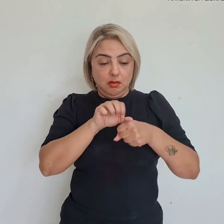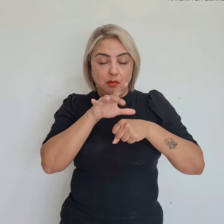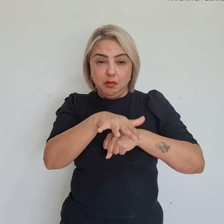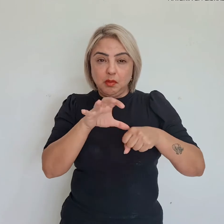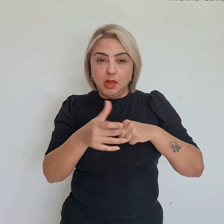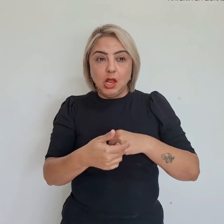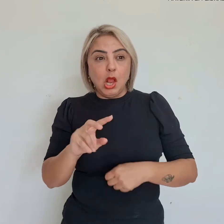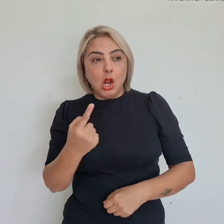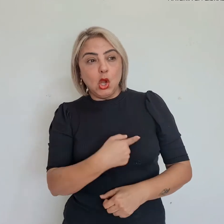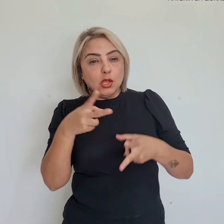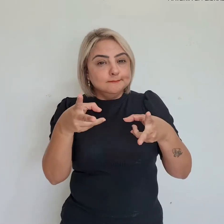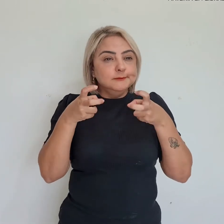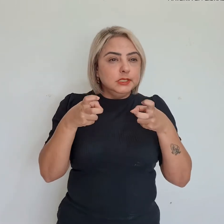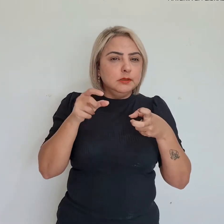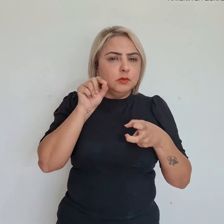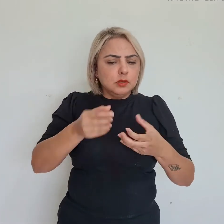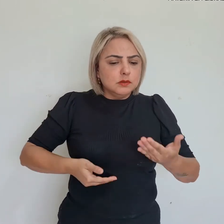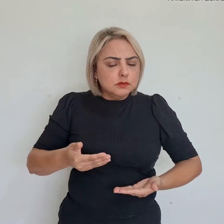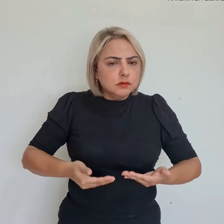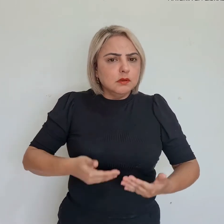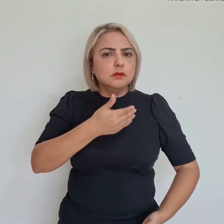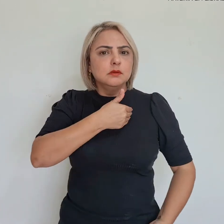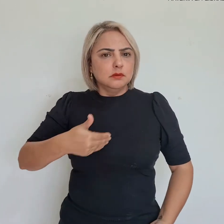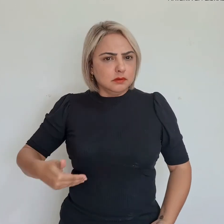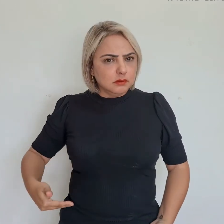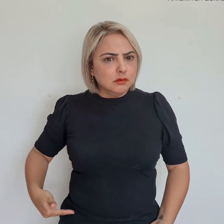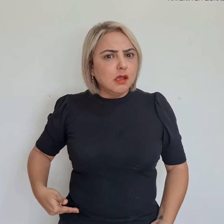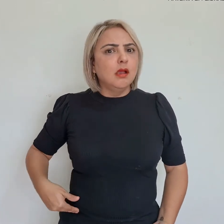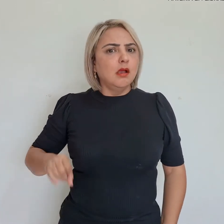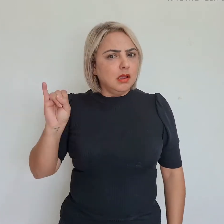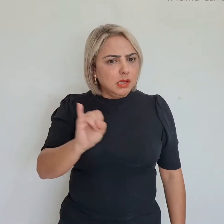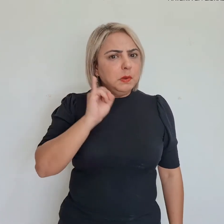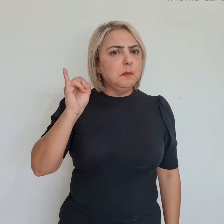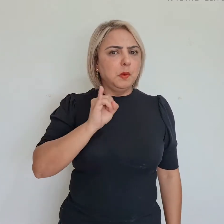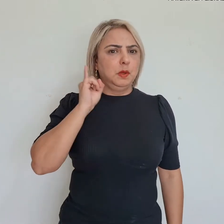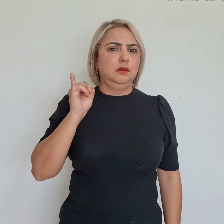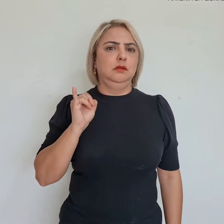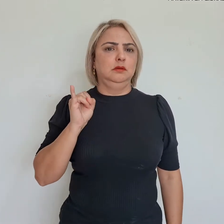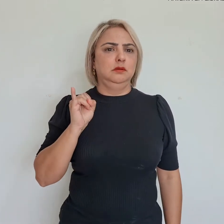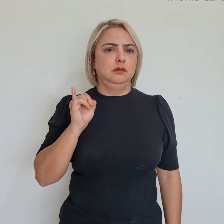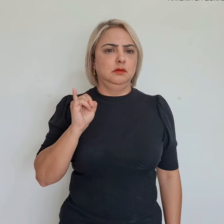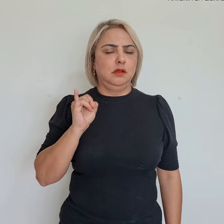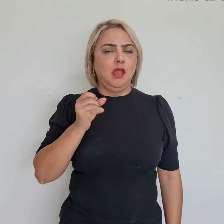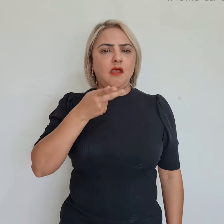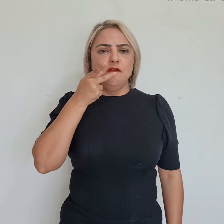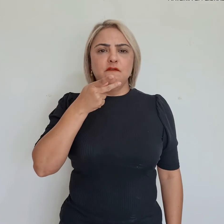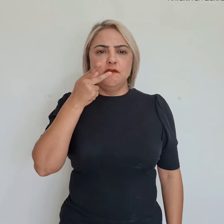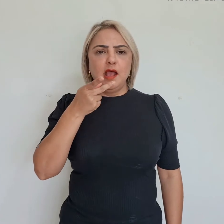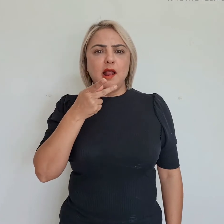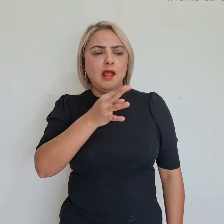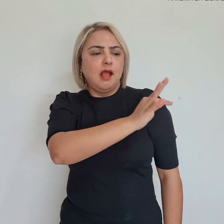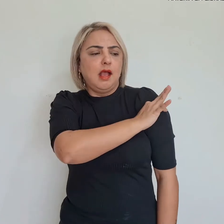o tanto que os serviços públicos são importantes, afirma a técnica do